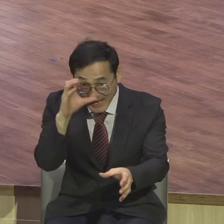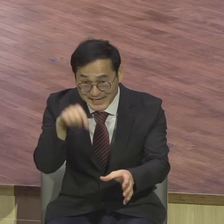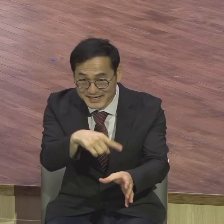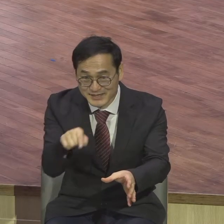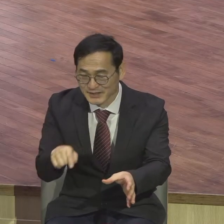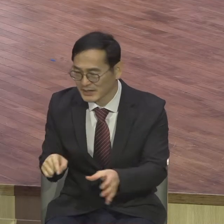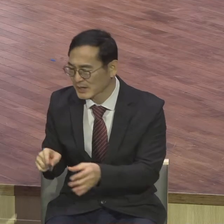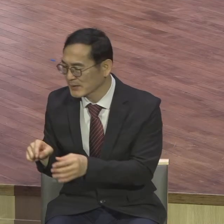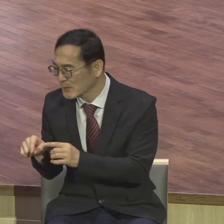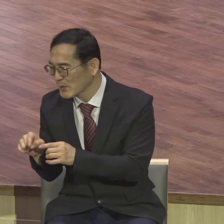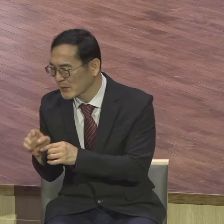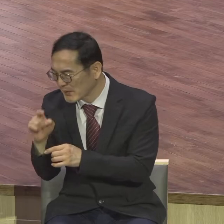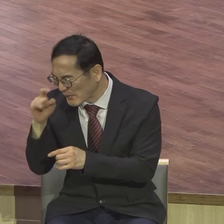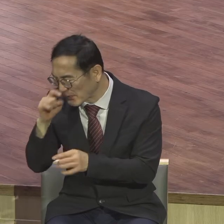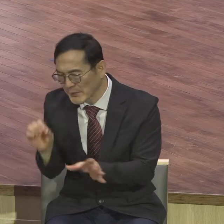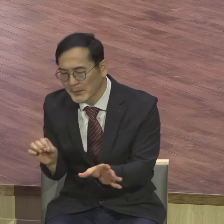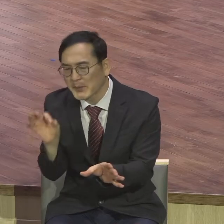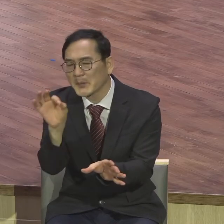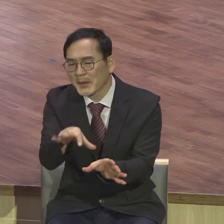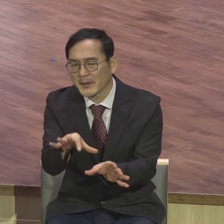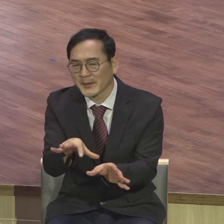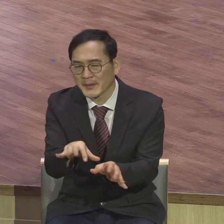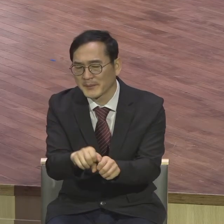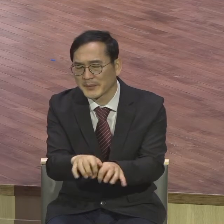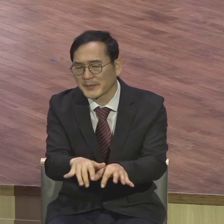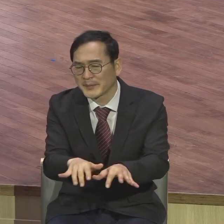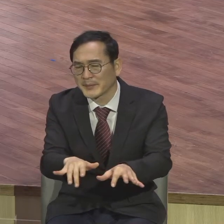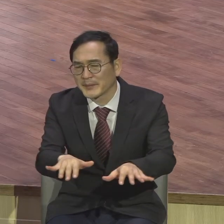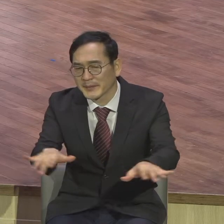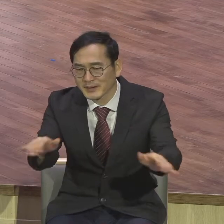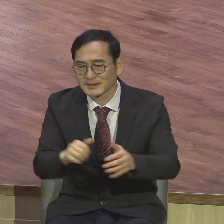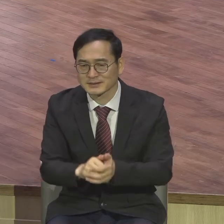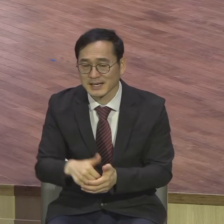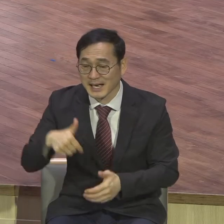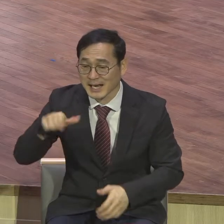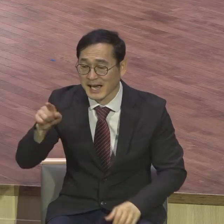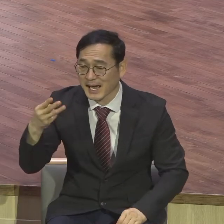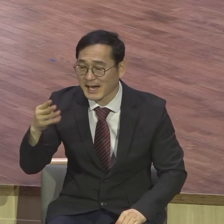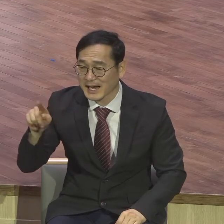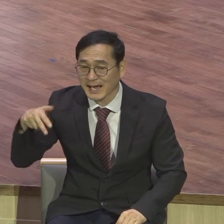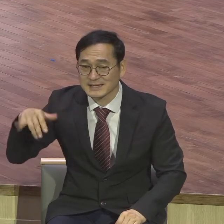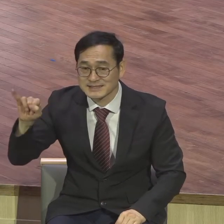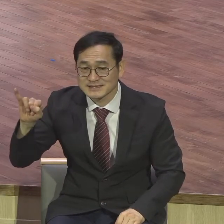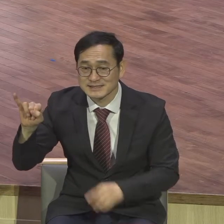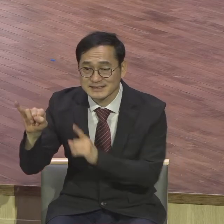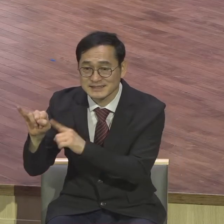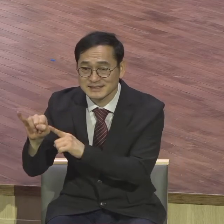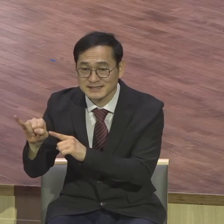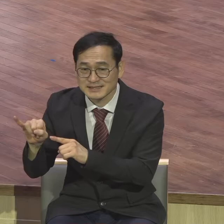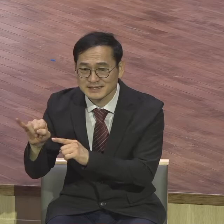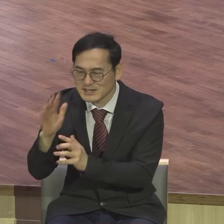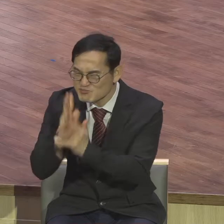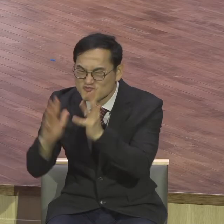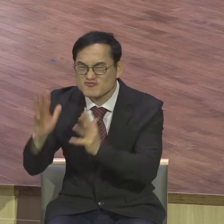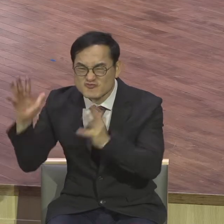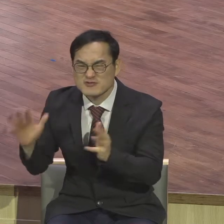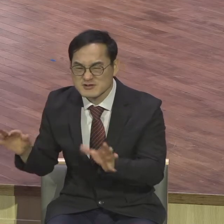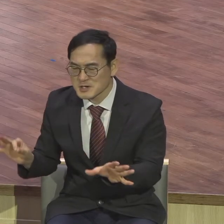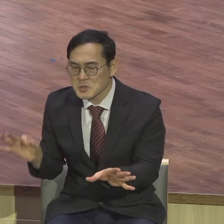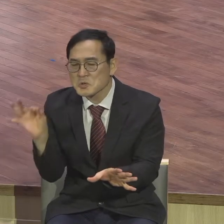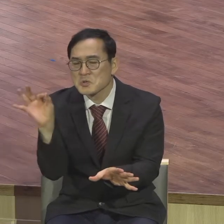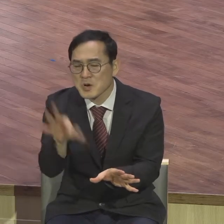하나님 중심이 아니라 인간 중심의 삶이 되도록 이것이 진리인 것처럼 싹 속이는 겁니다.